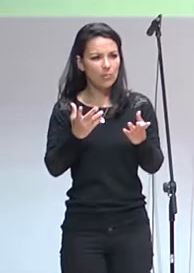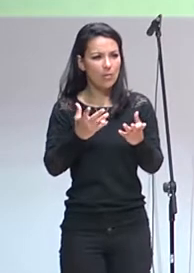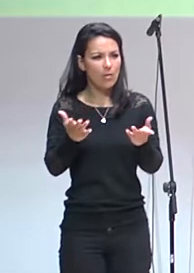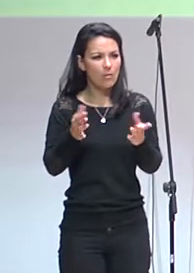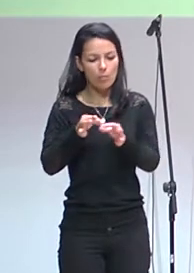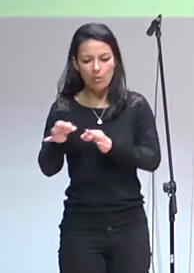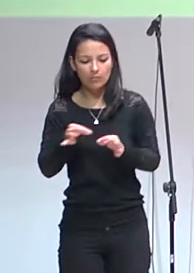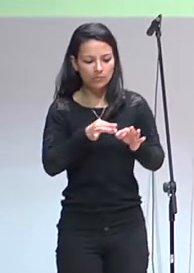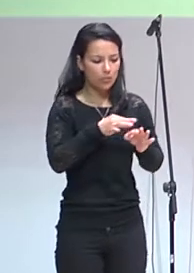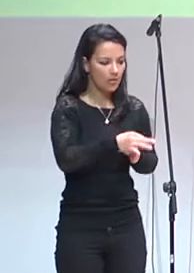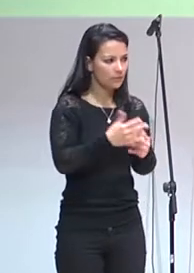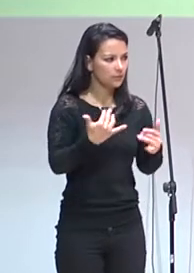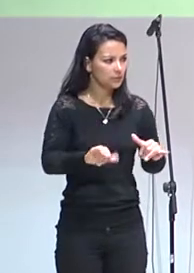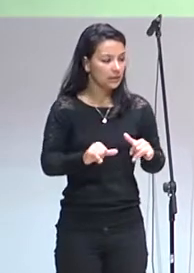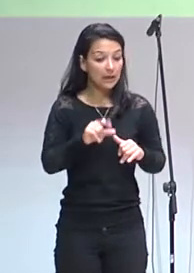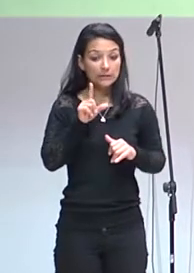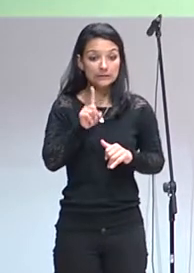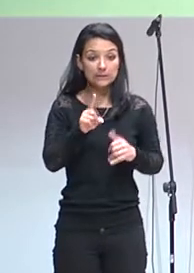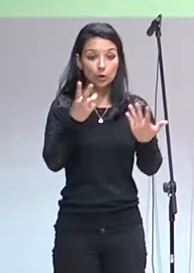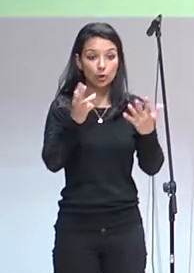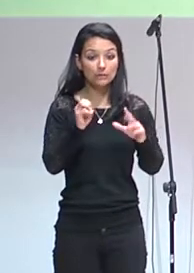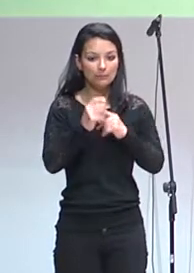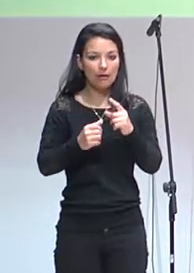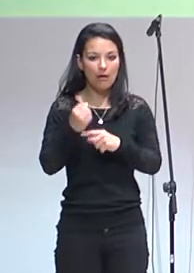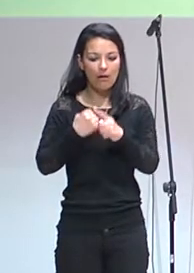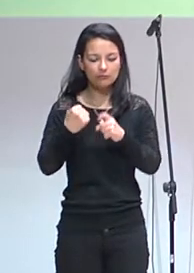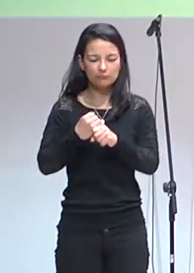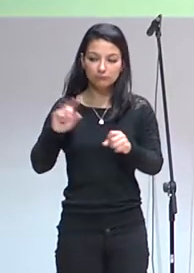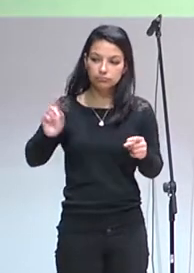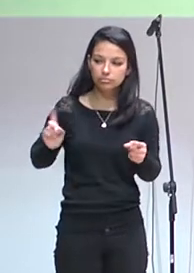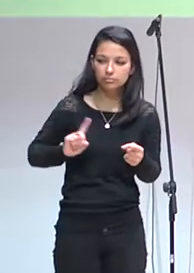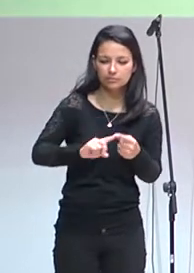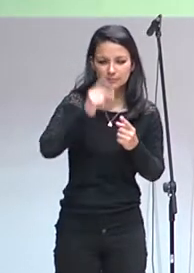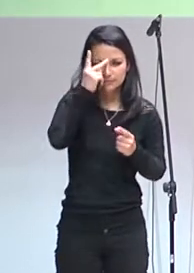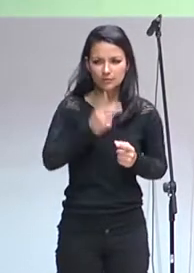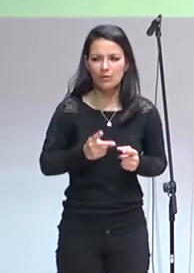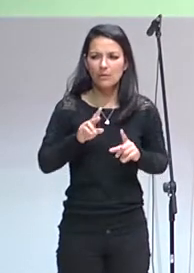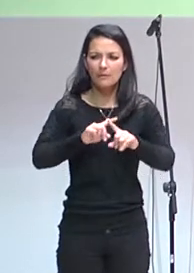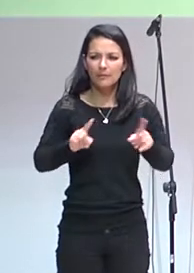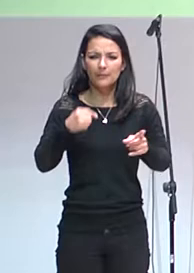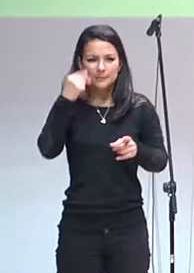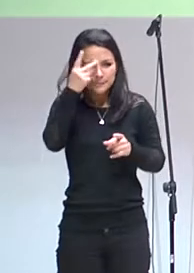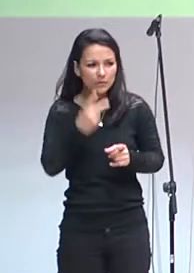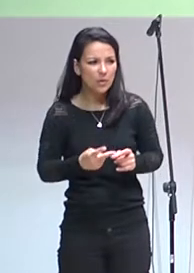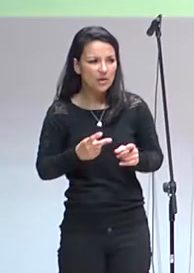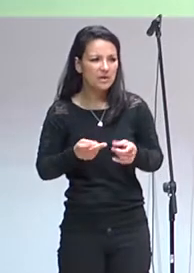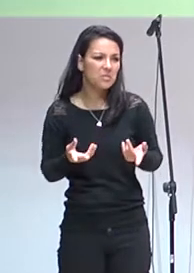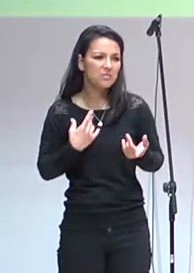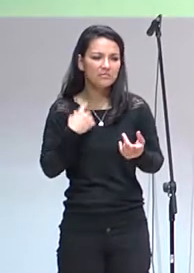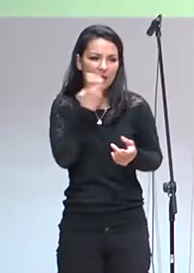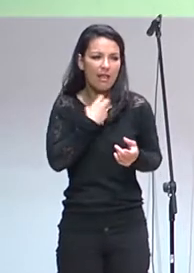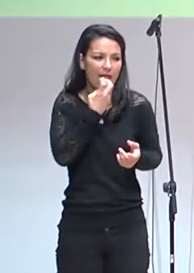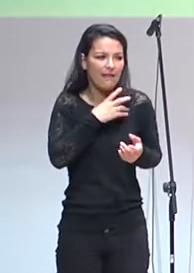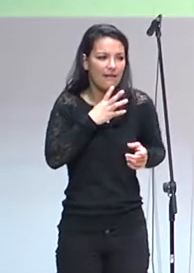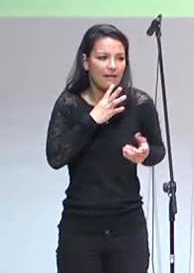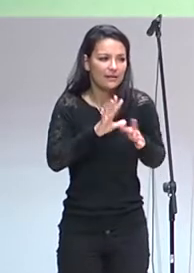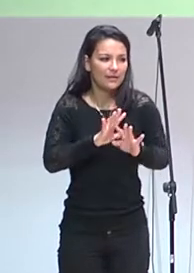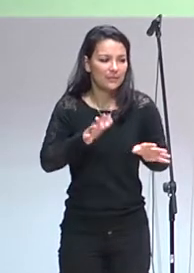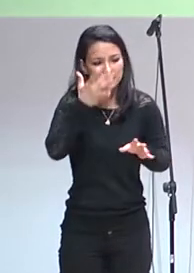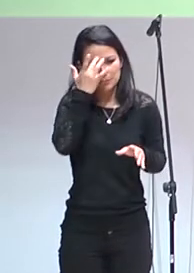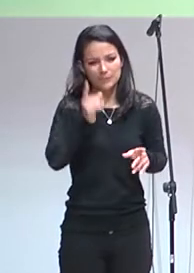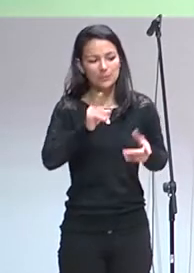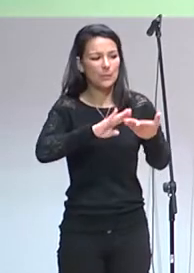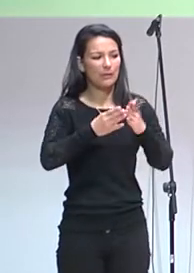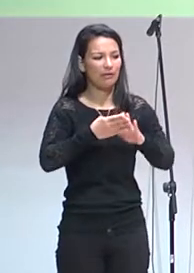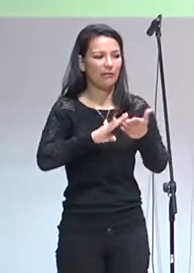ya llevaba 180 años de historia, pero una historia así como muy oral, ¿no? Porque son también comunidades